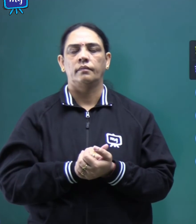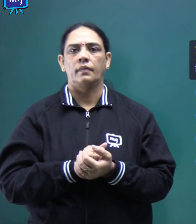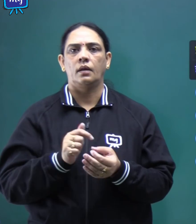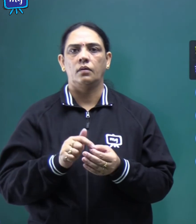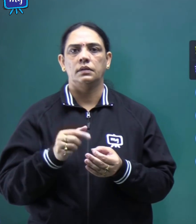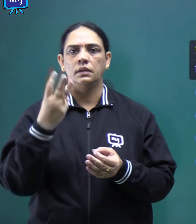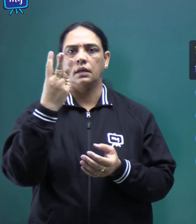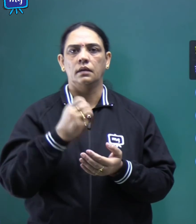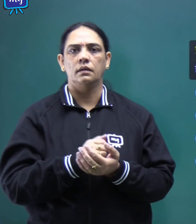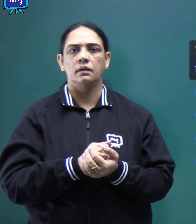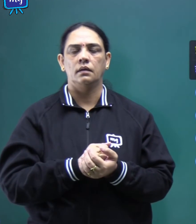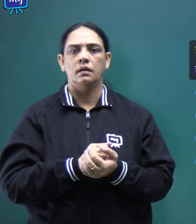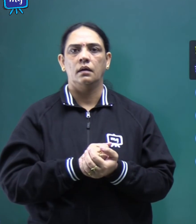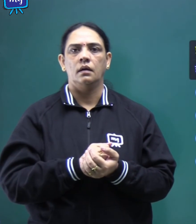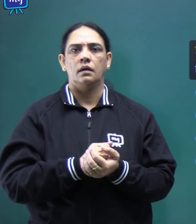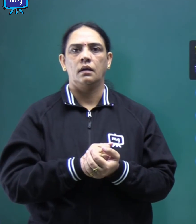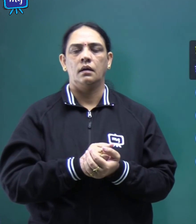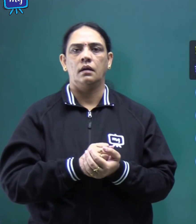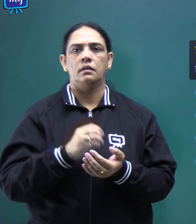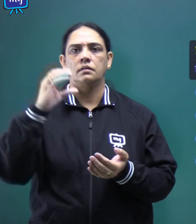प्रश्न 3, घन के